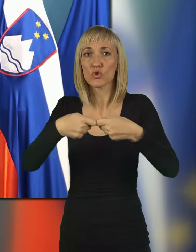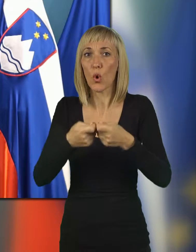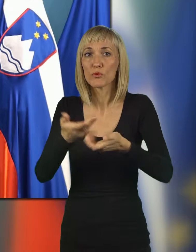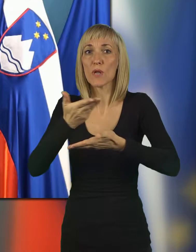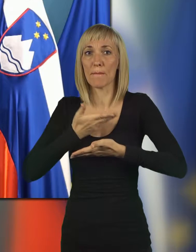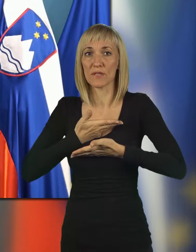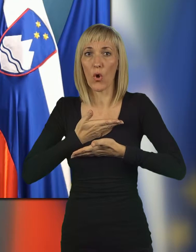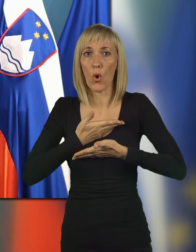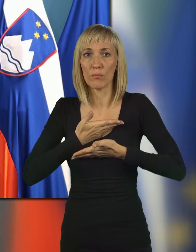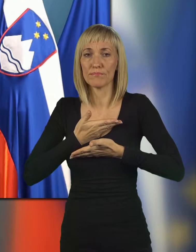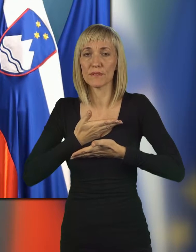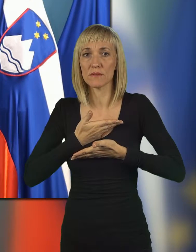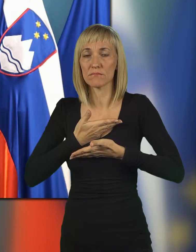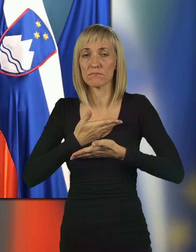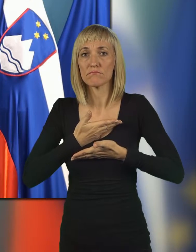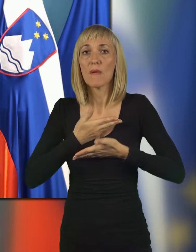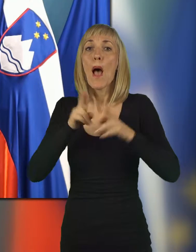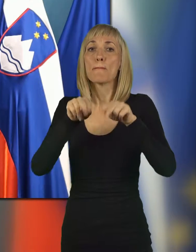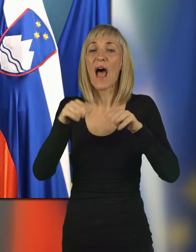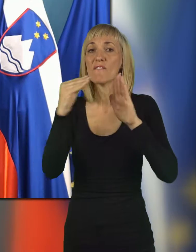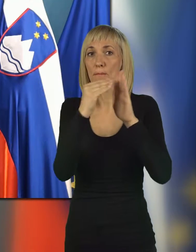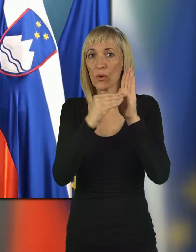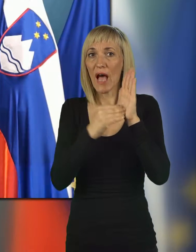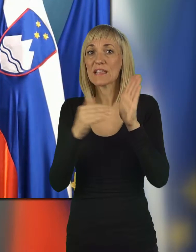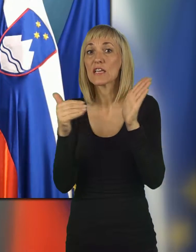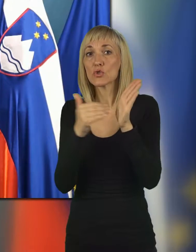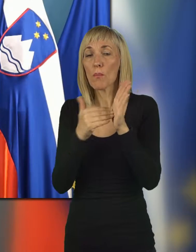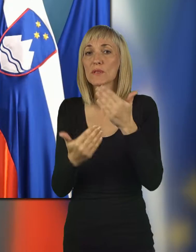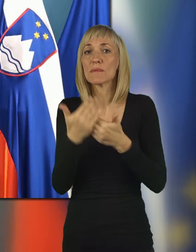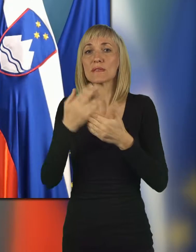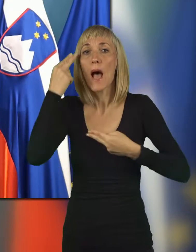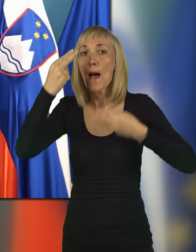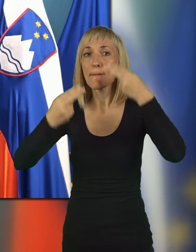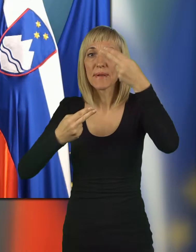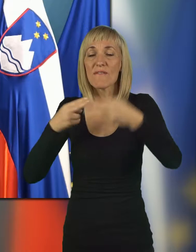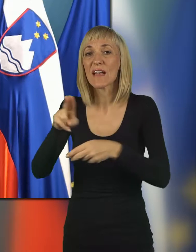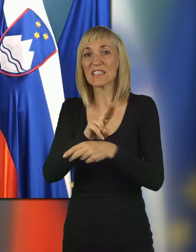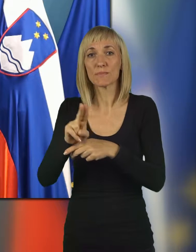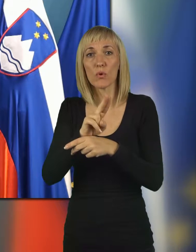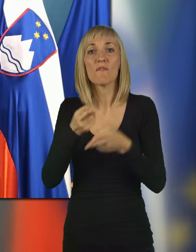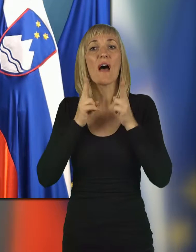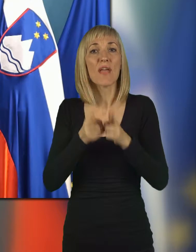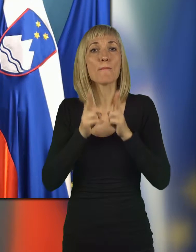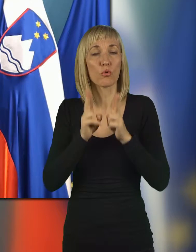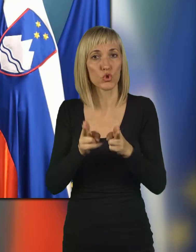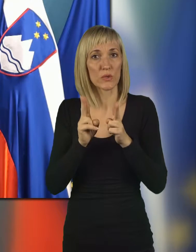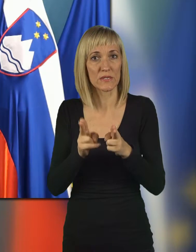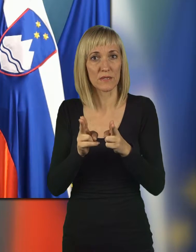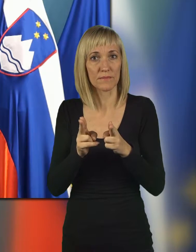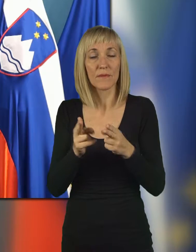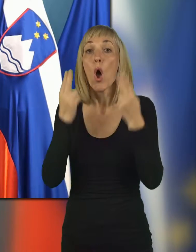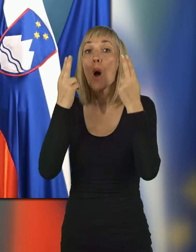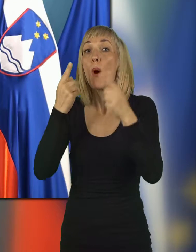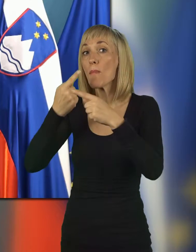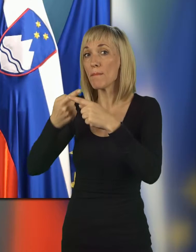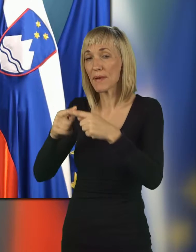si pridobijo ustrezne podatke, ki so potrebni za preveritev izpolnjevanja možnosti.